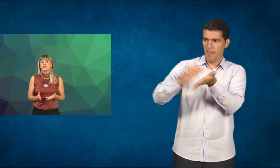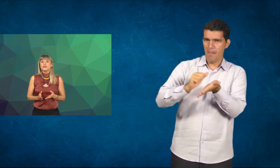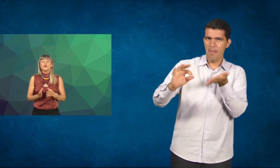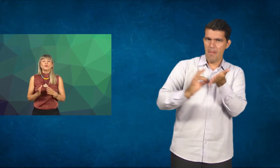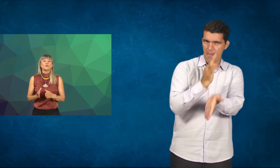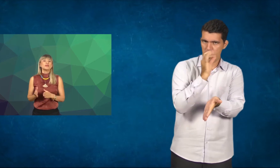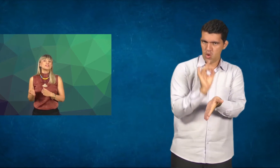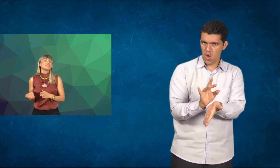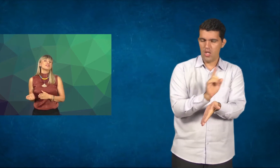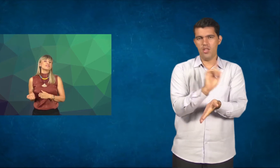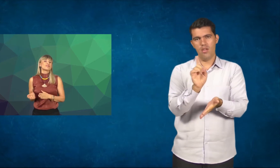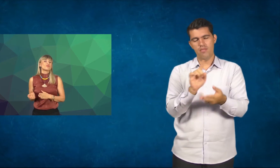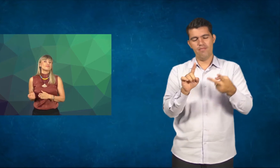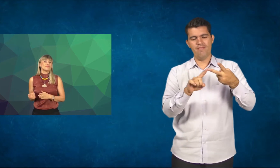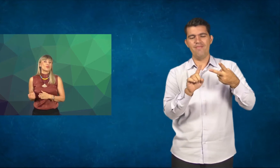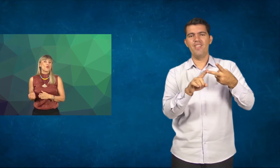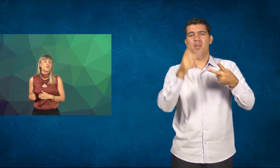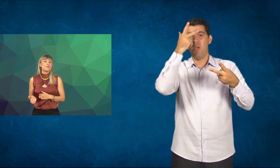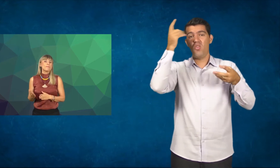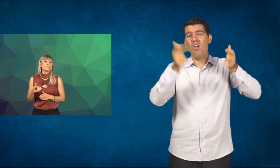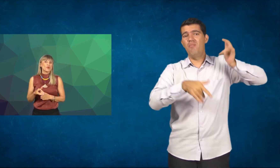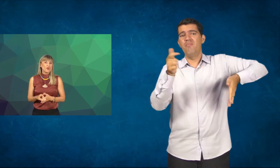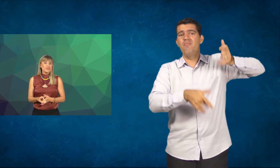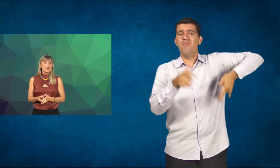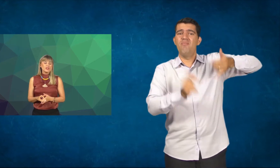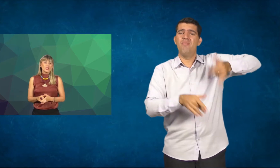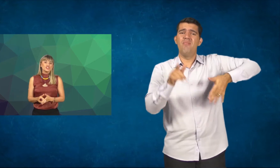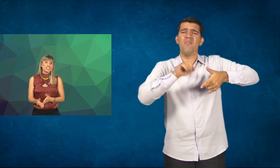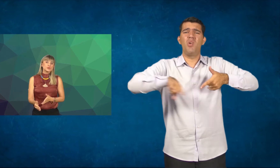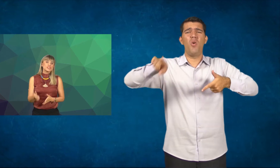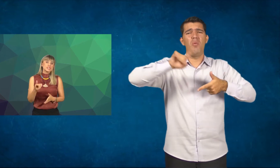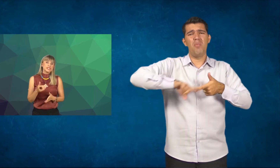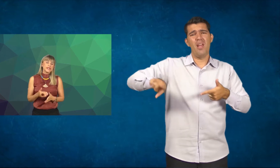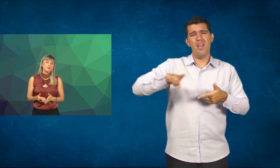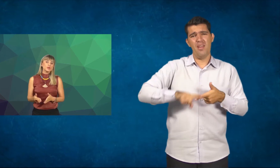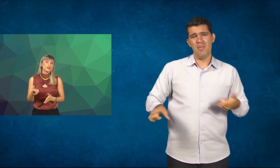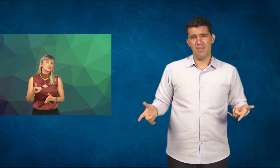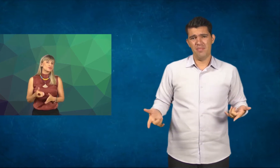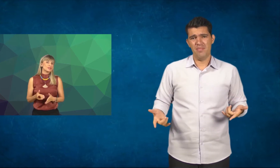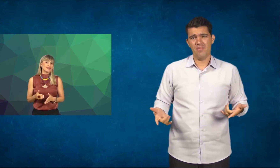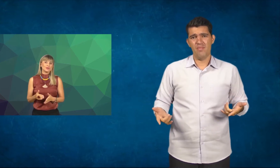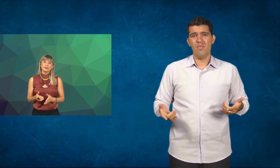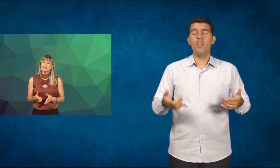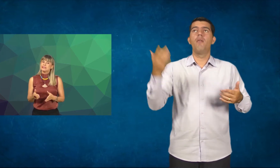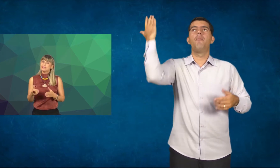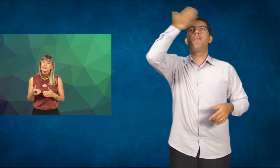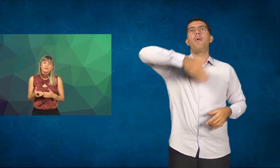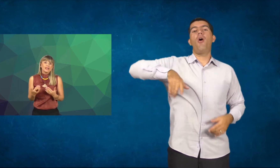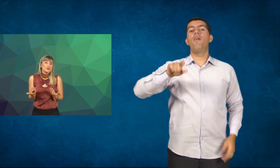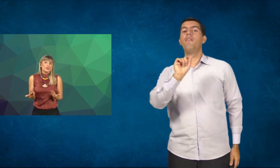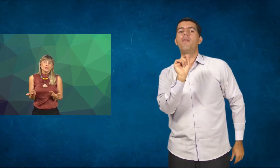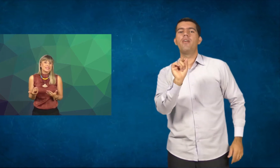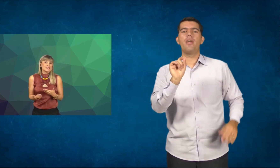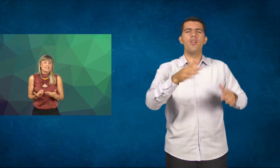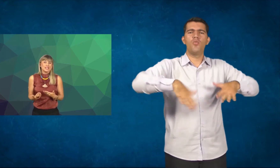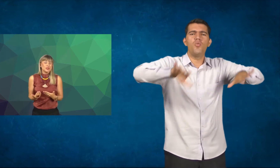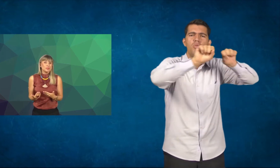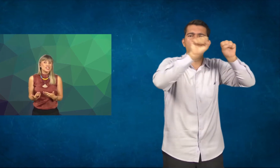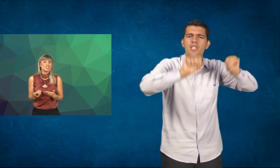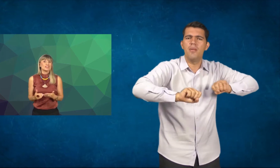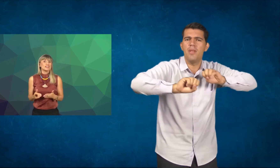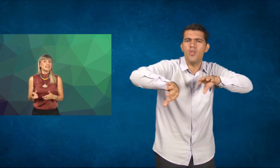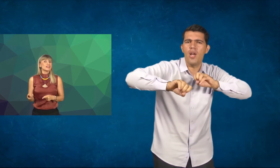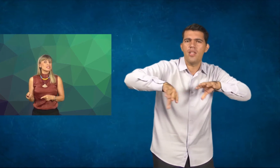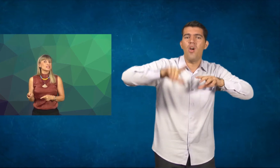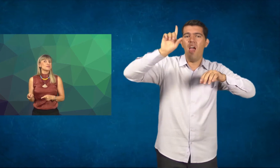matriculá-las, e o problema da evasão, como uma prova de que o sistema educacional não dá conta